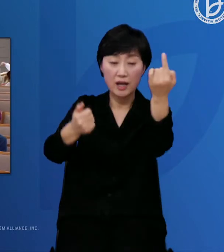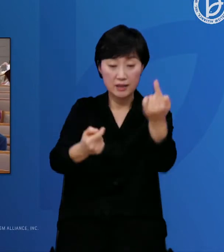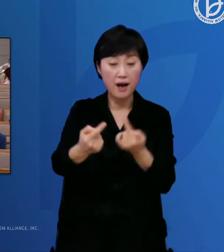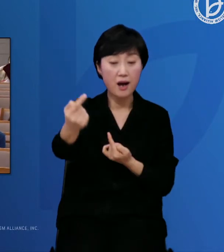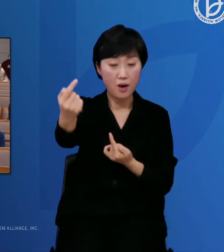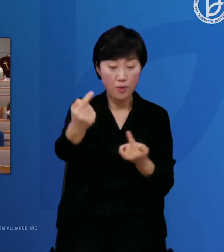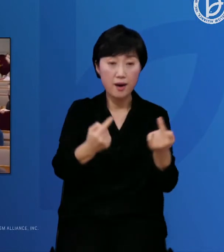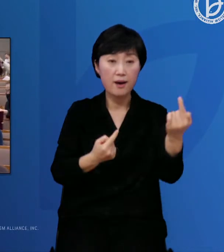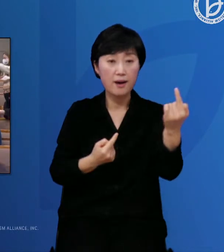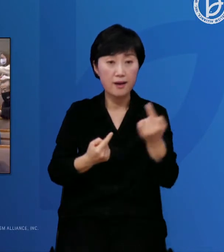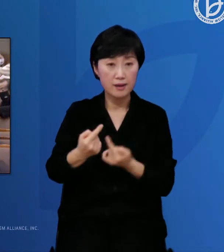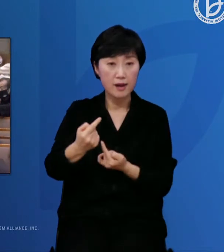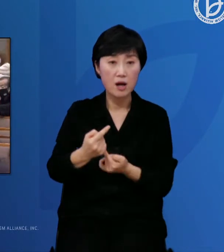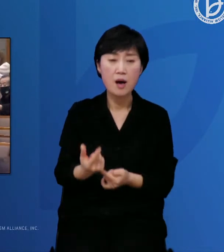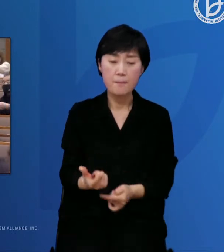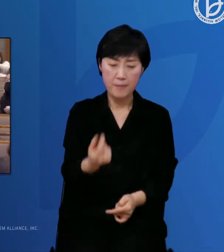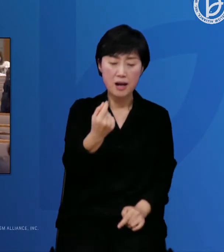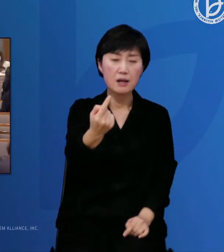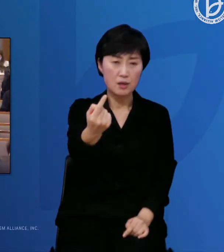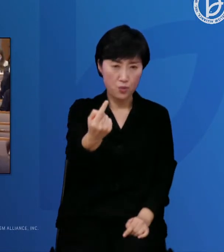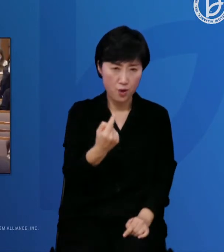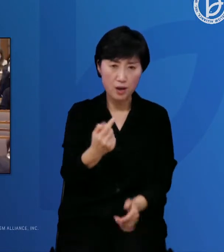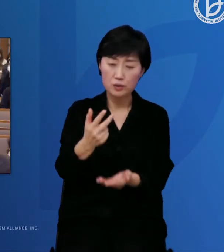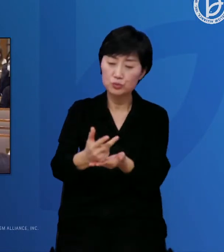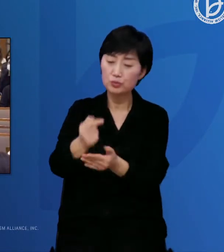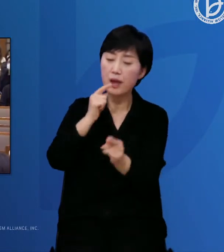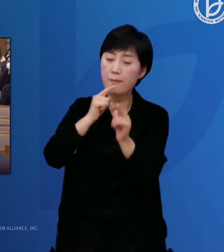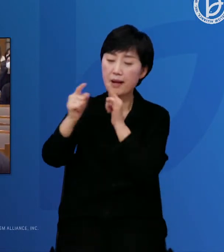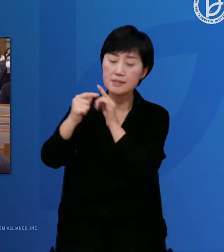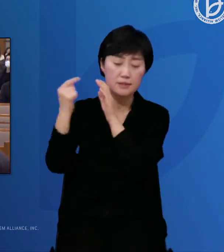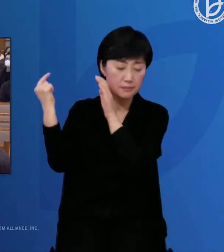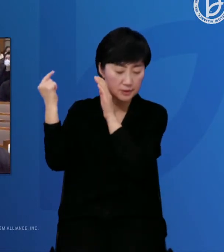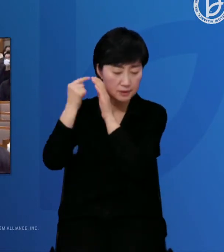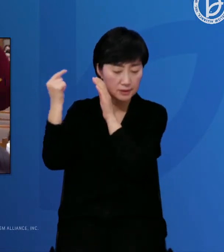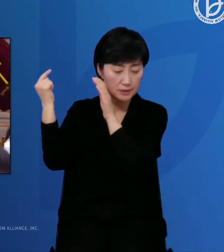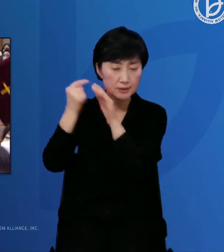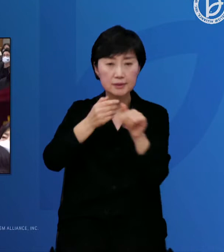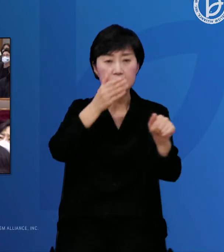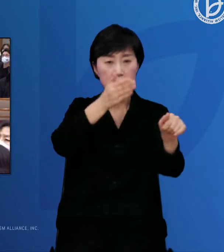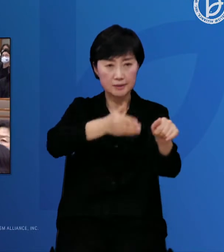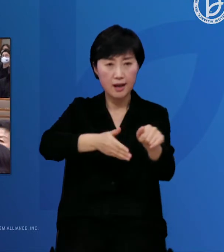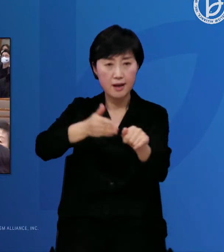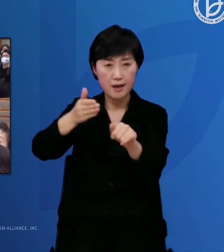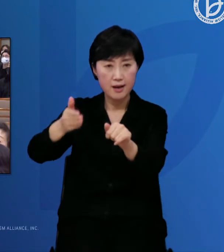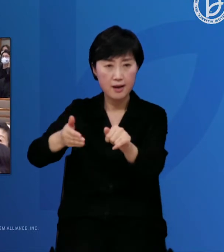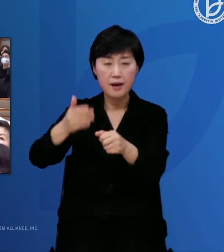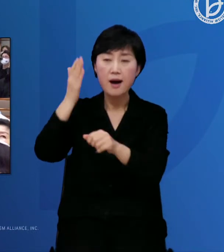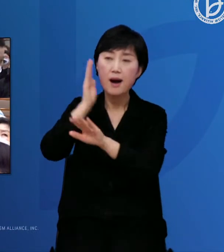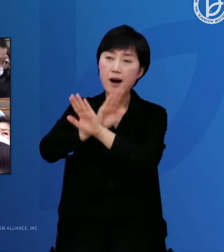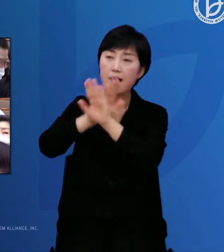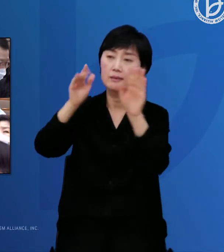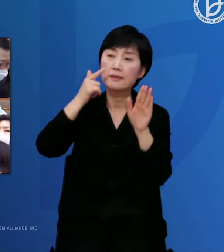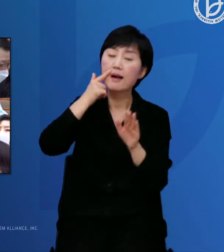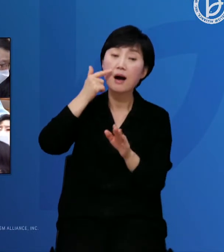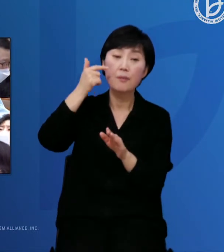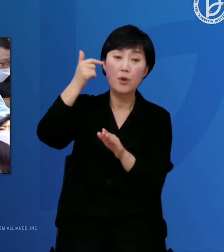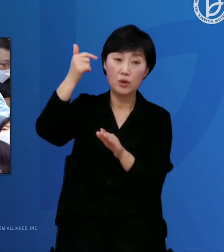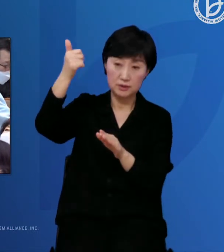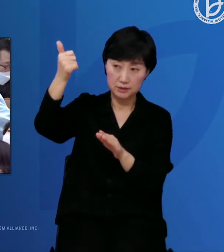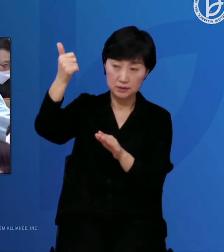주께 나오라. 어서 와서 주의 말씀 들으라.